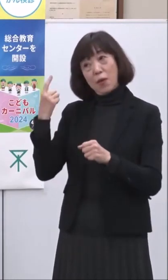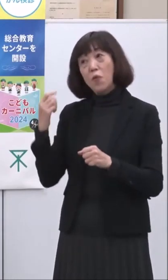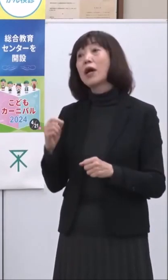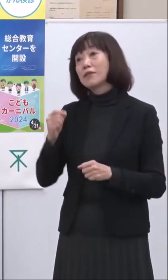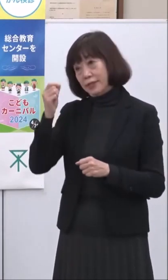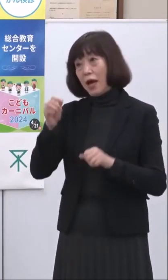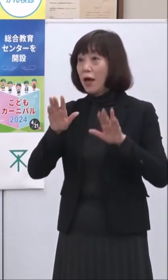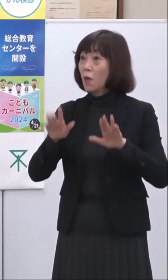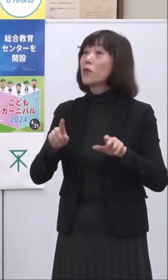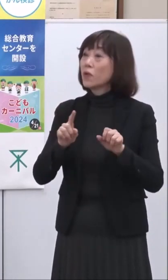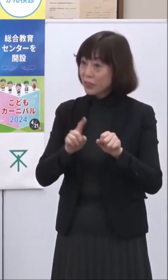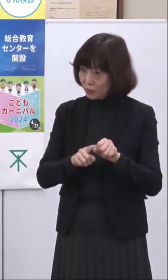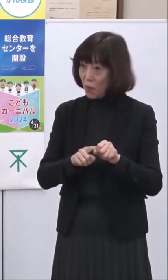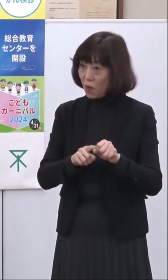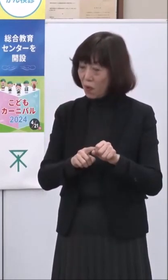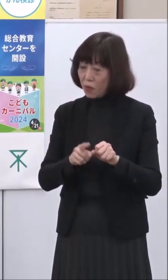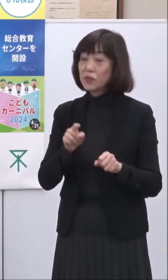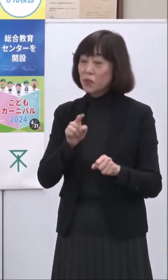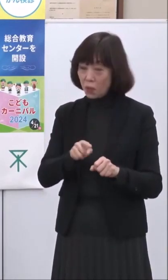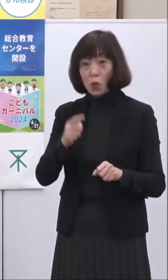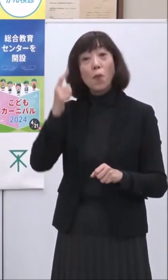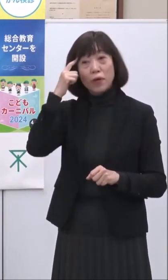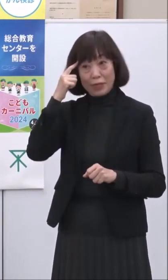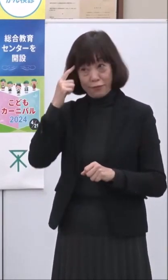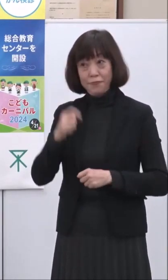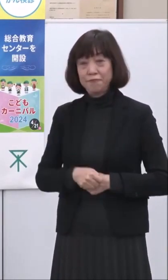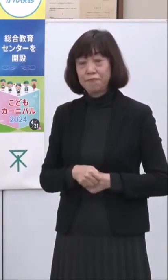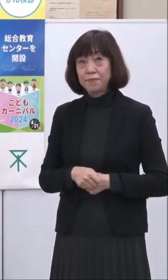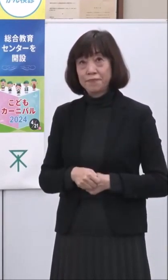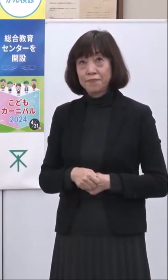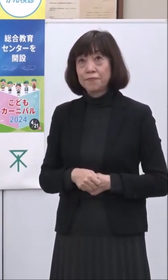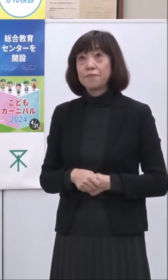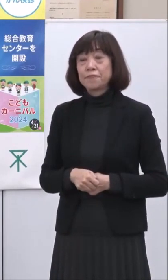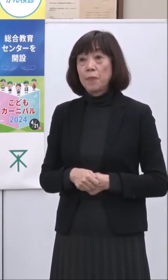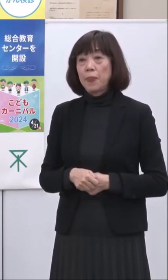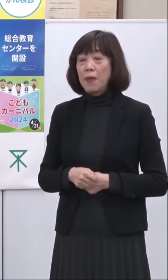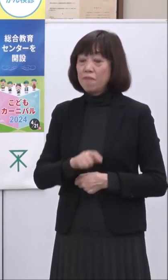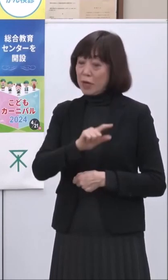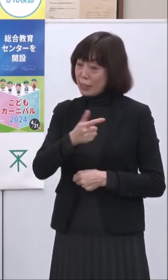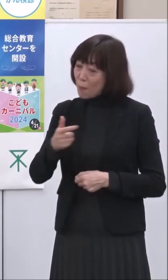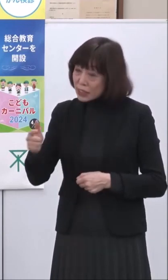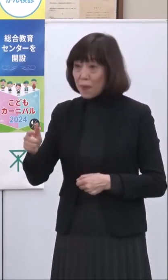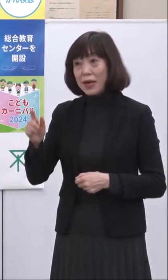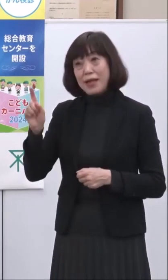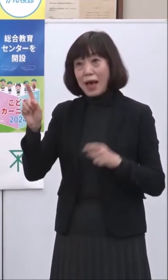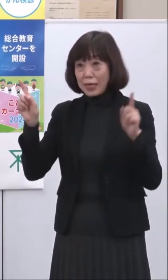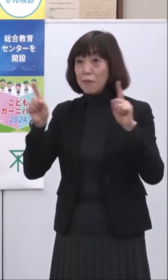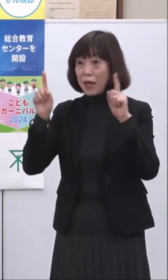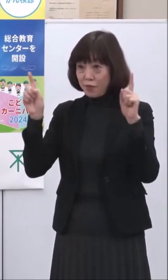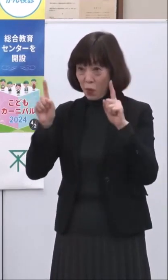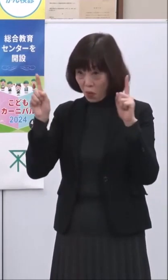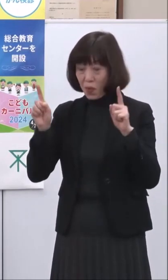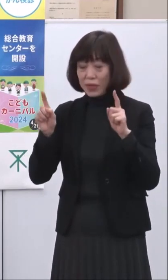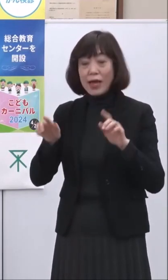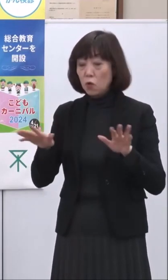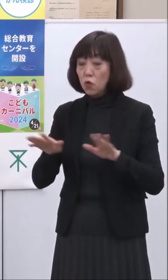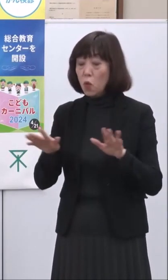年もそうなると思っております。ぜひさまざまなイベントを通してですね、子ども